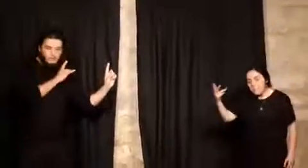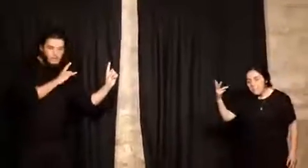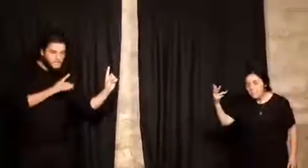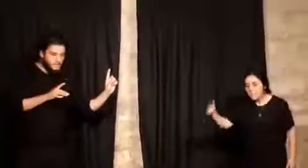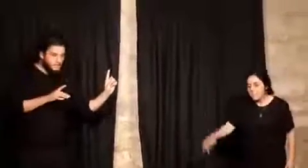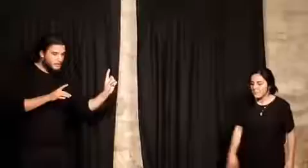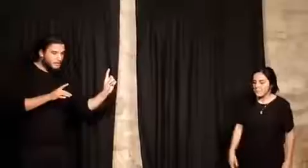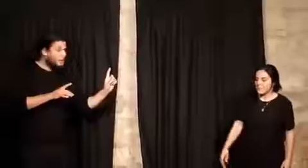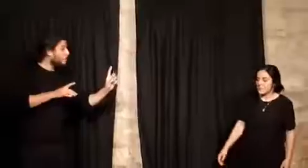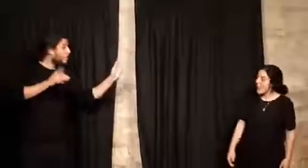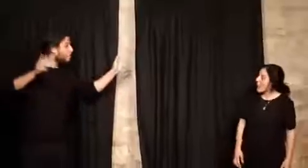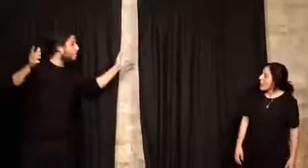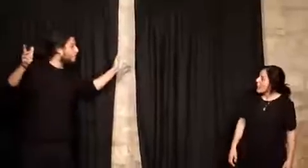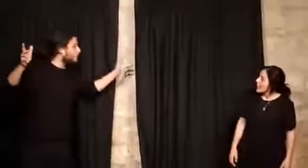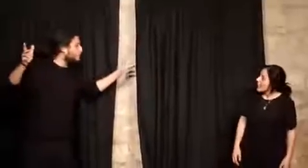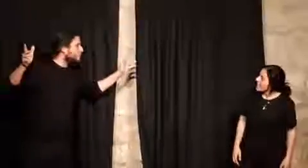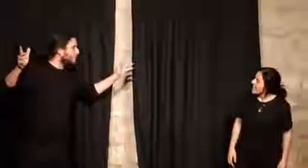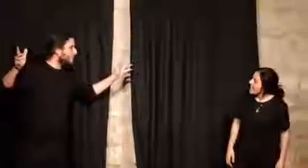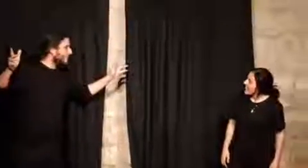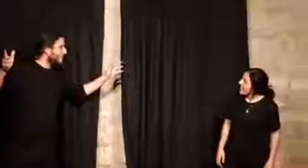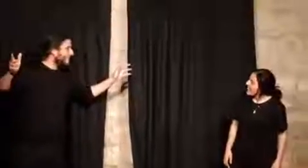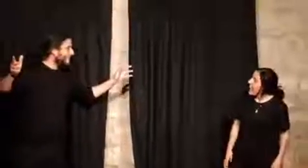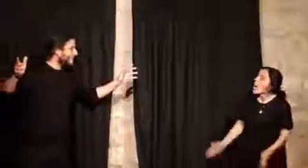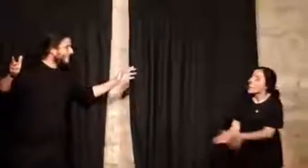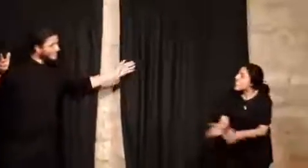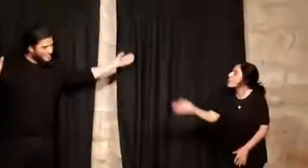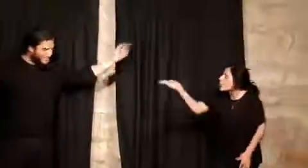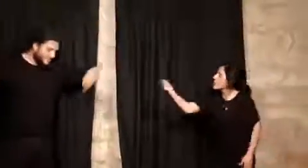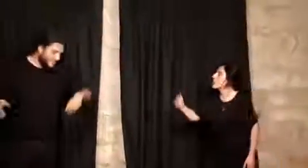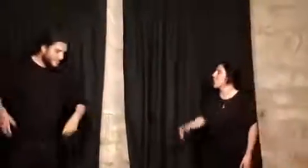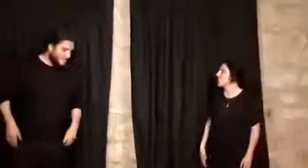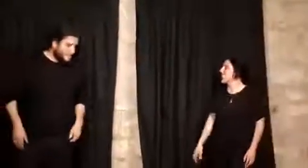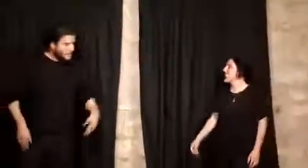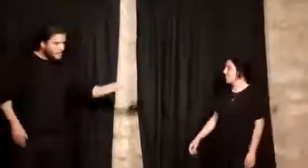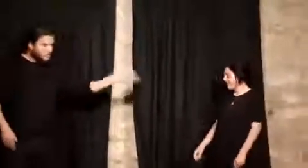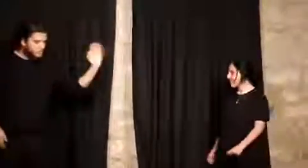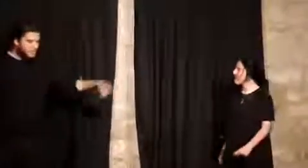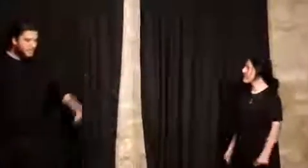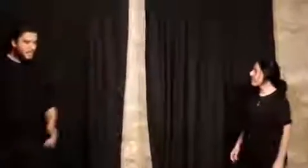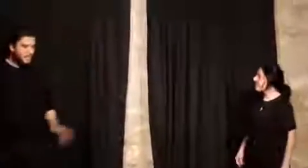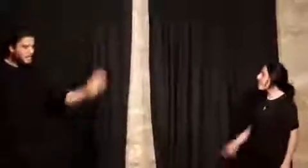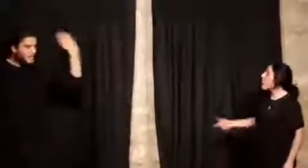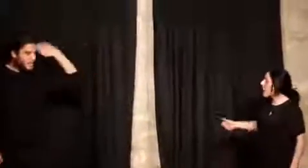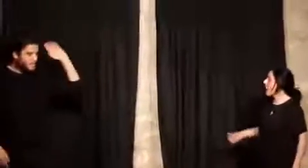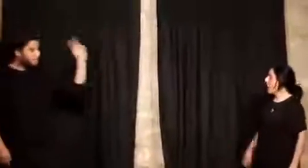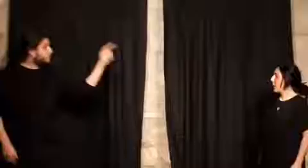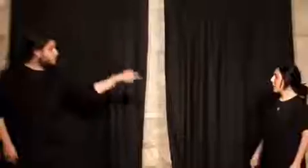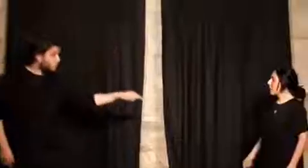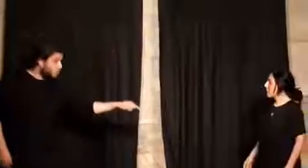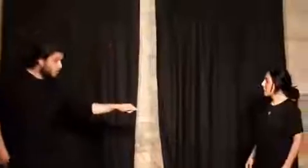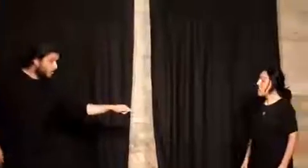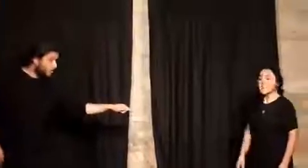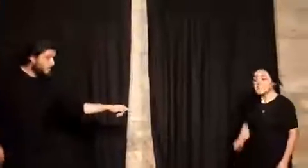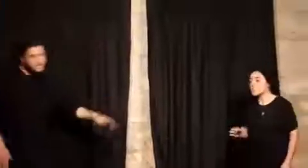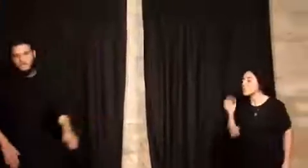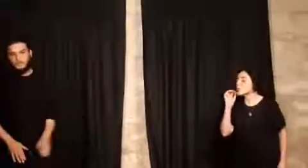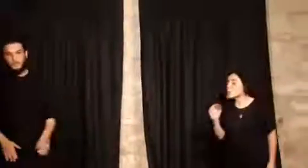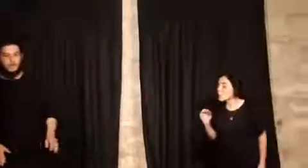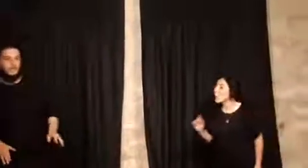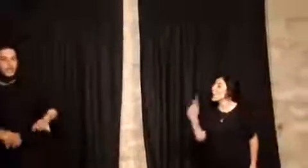magie ! Revenons ! Mouton ! La soupe au zucchini ! La soupe au zucchini ! C'est une soupe donc ! C'est une soupe !